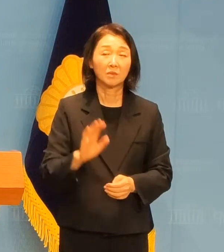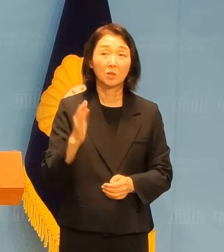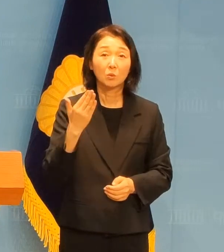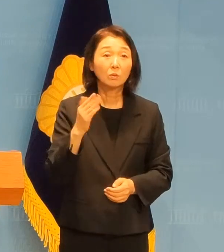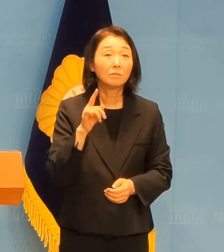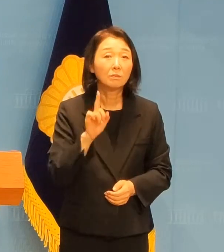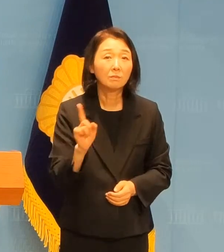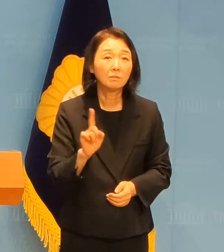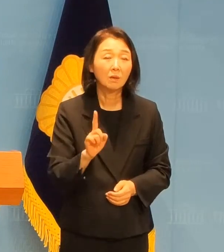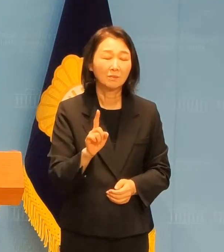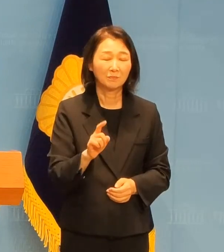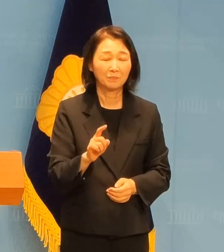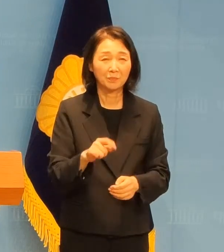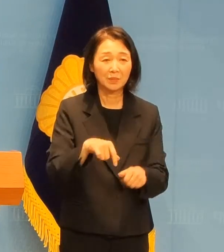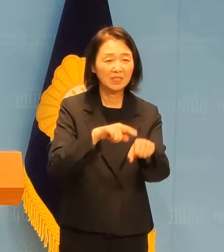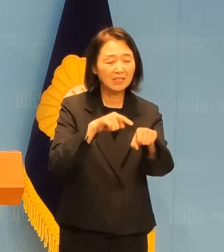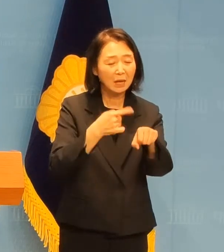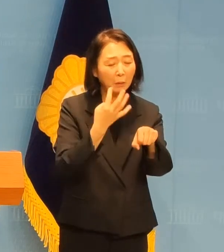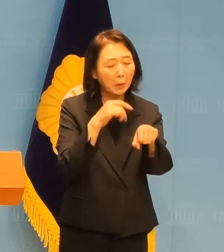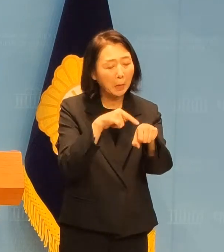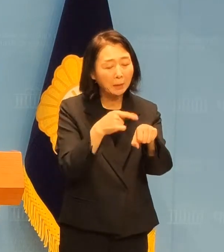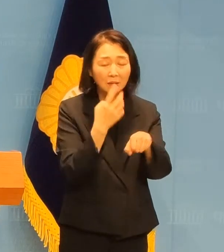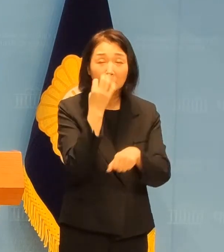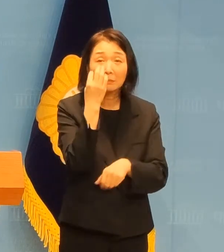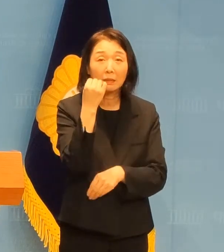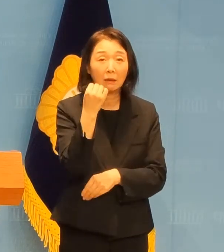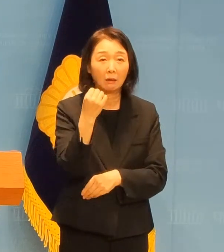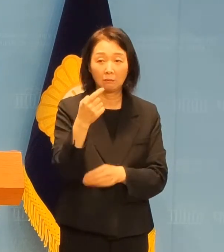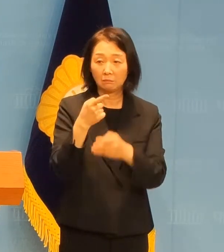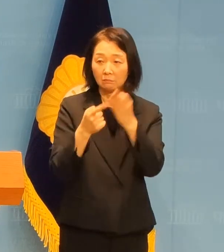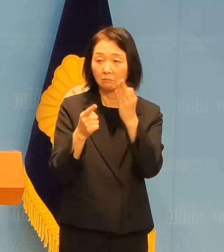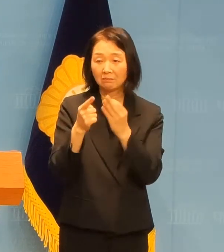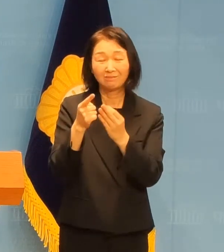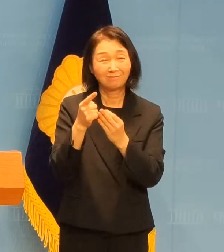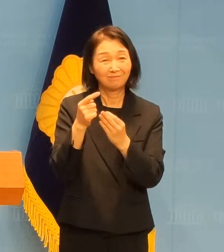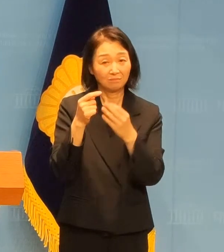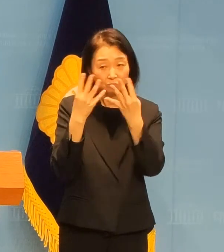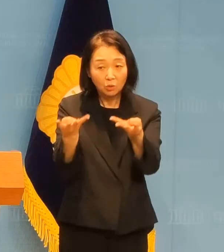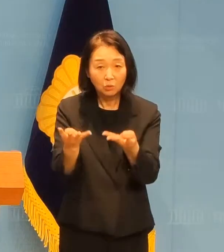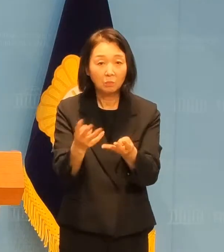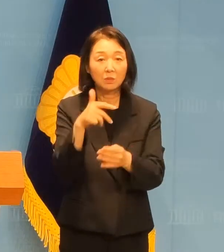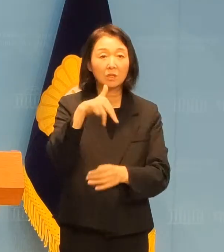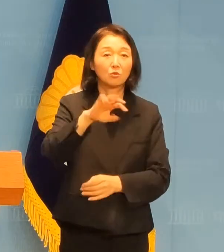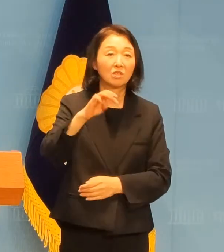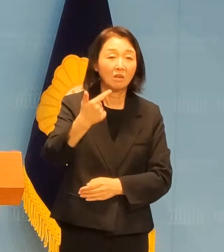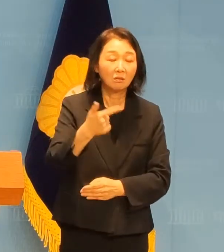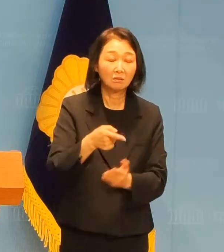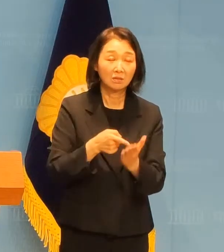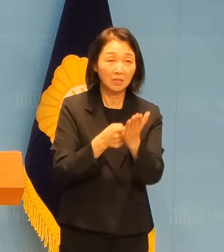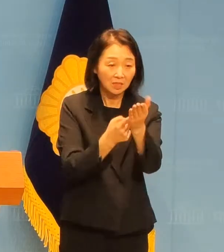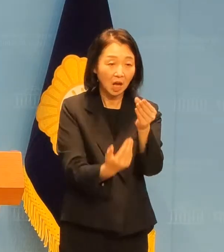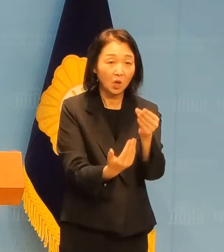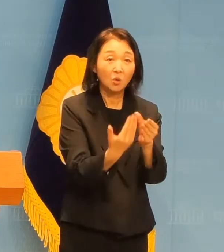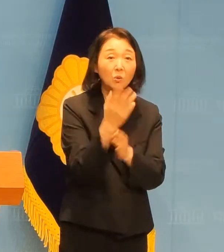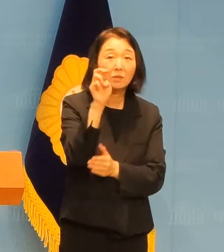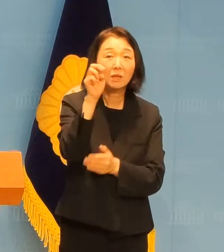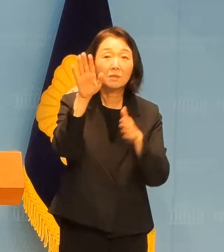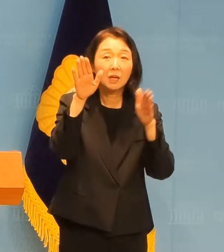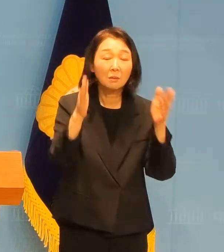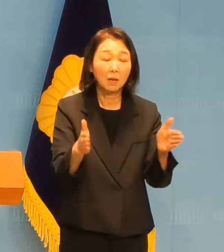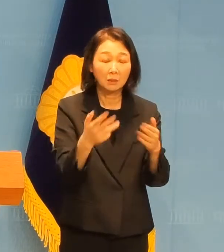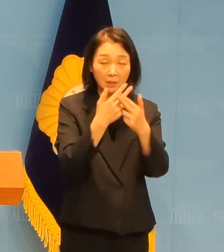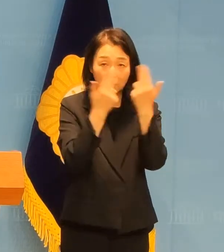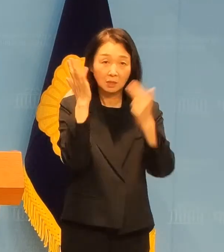하더라도 기이한 시간 계산으로 내란 수계를 풀어줬던 지기현, 사건 접수 후 불과 34일 만에